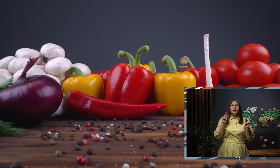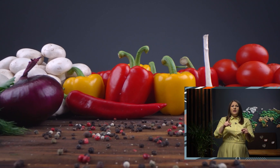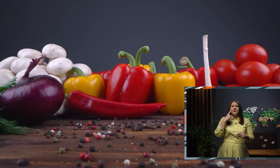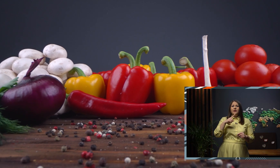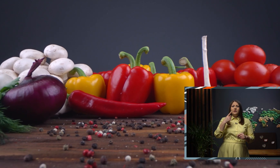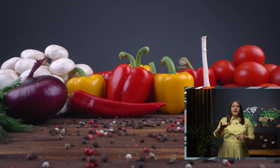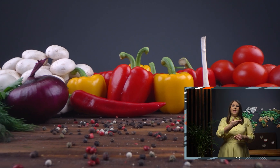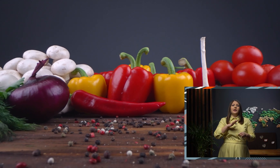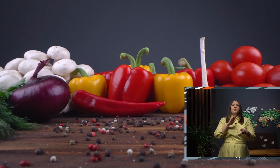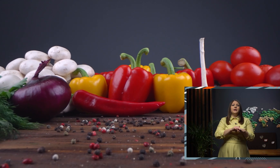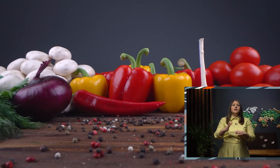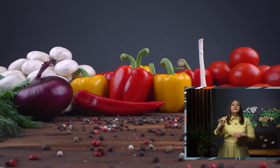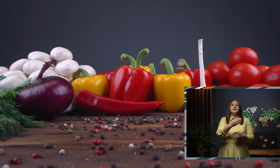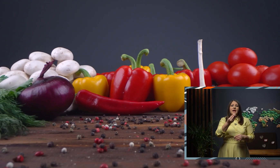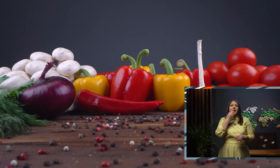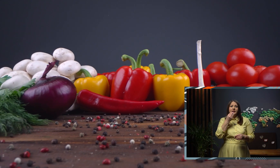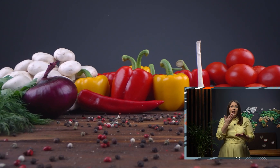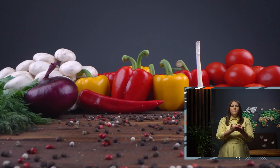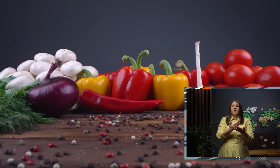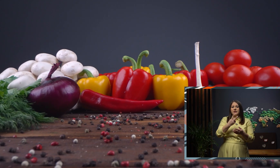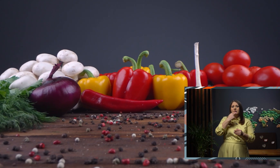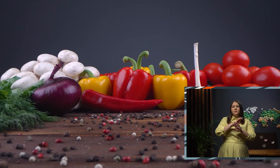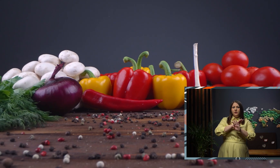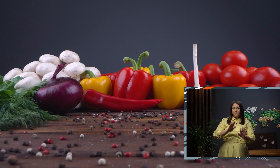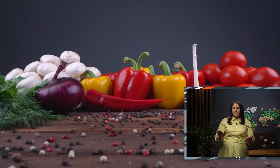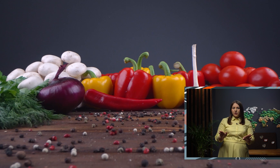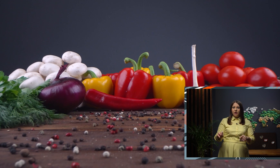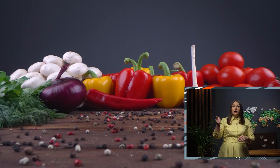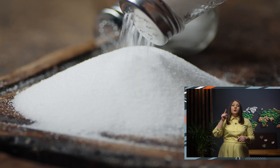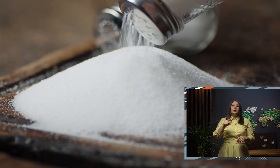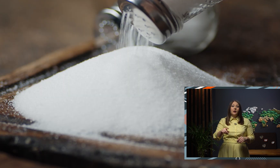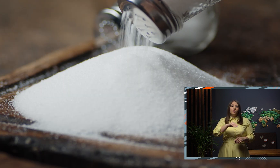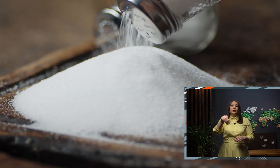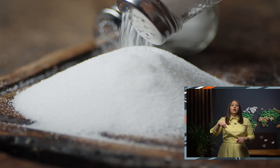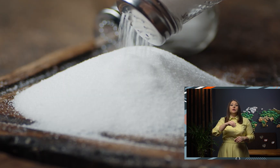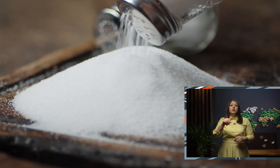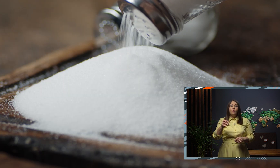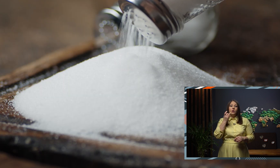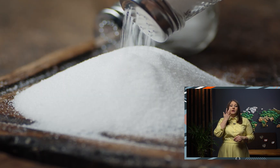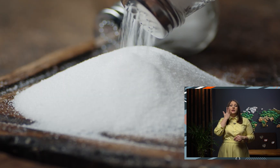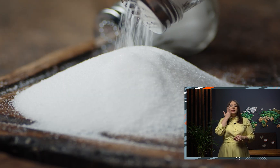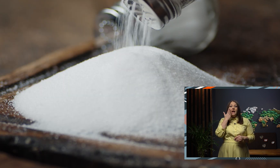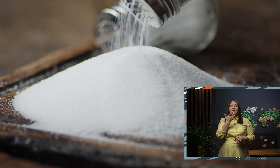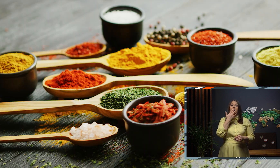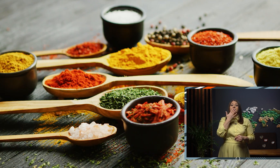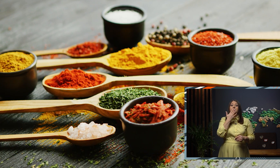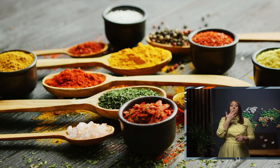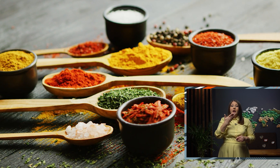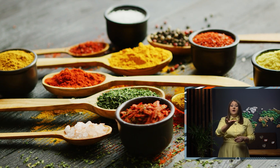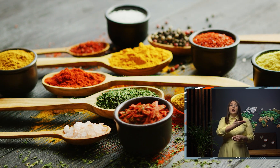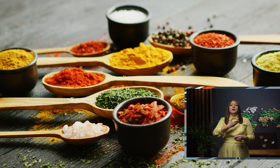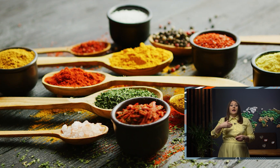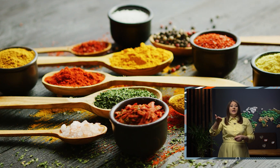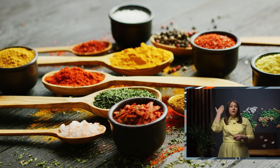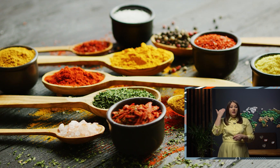Но, откровенно говоря, нам почти вся еда показалась бы непривычной, потому что ни соли, ни сахара, ни